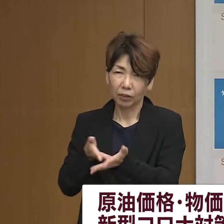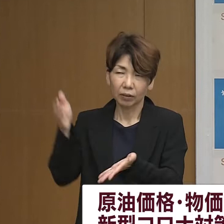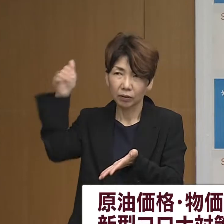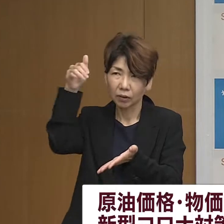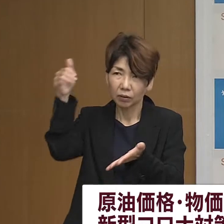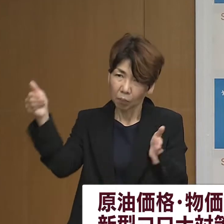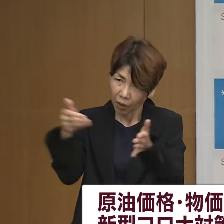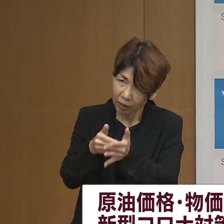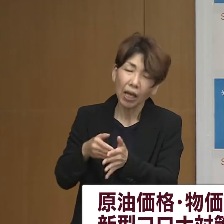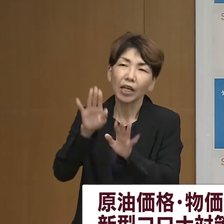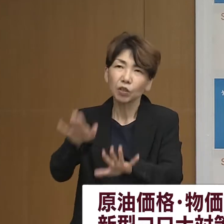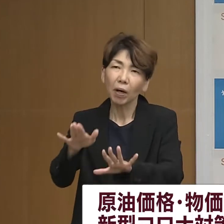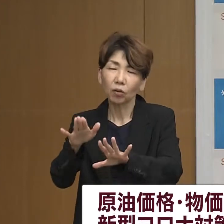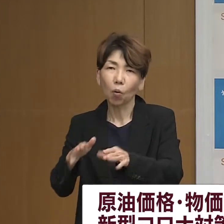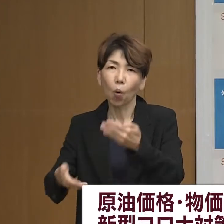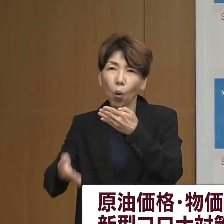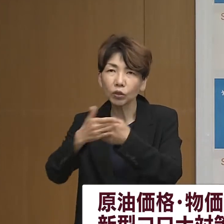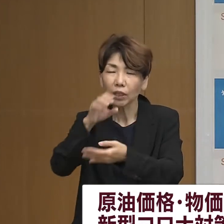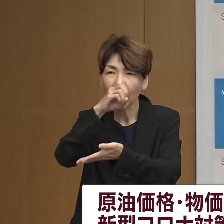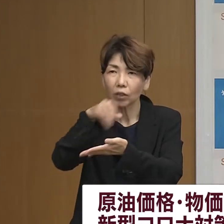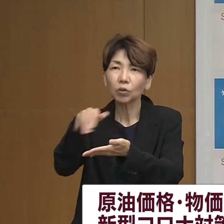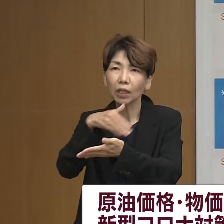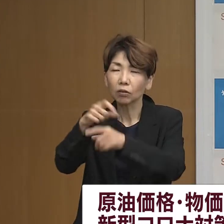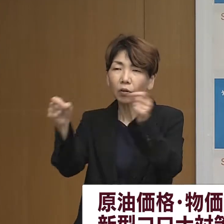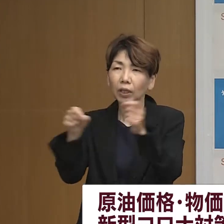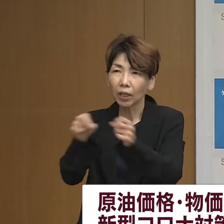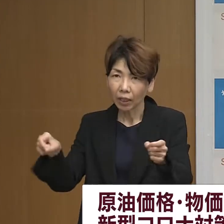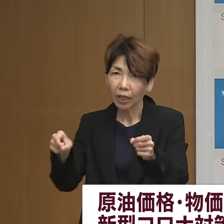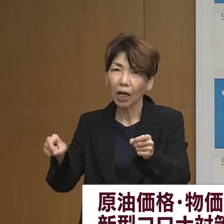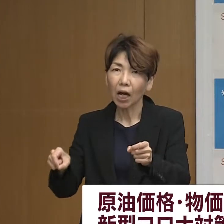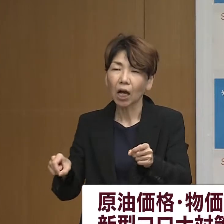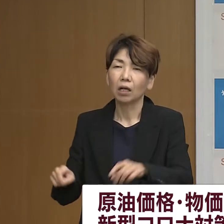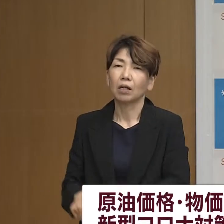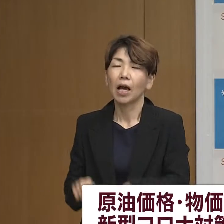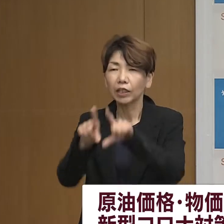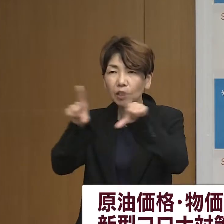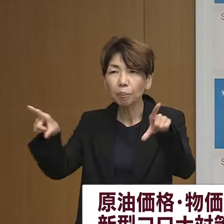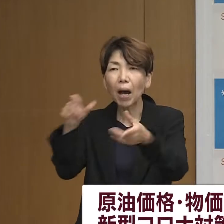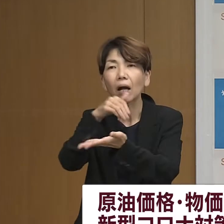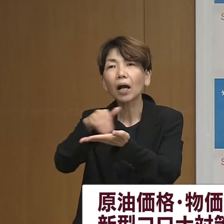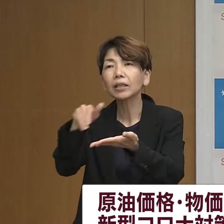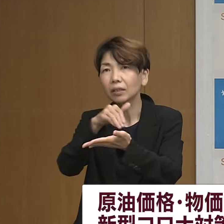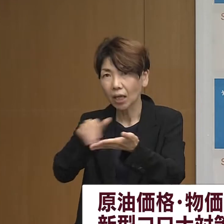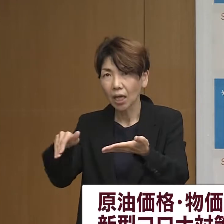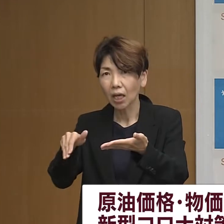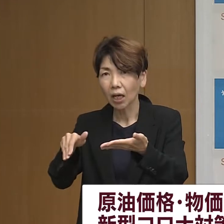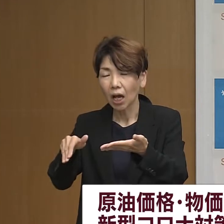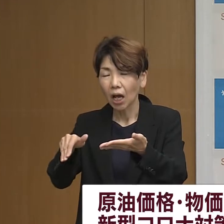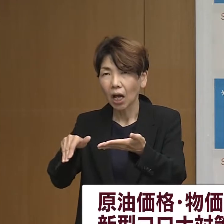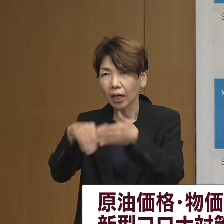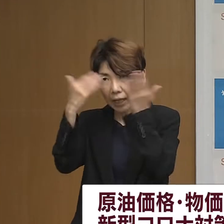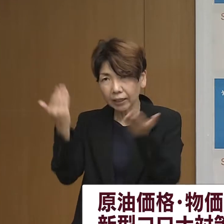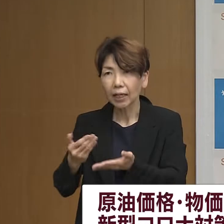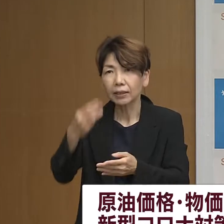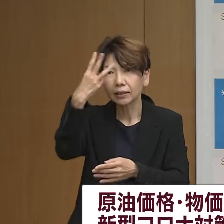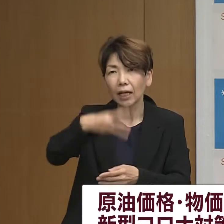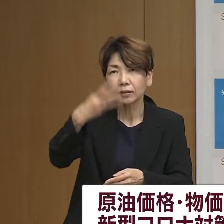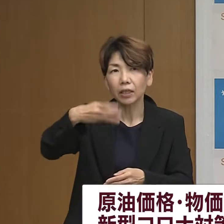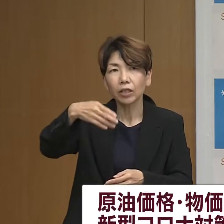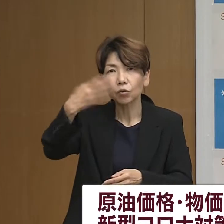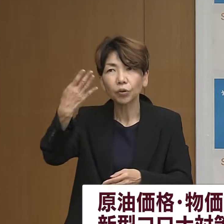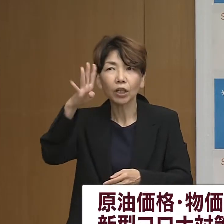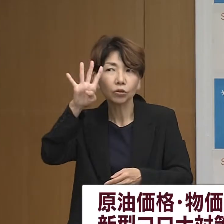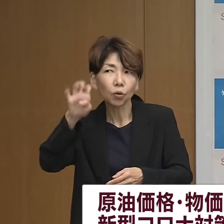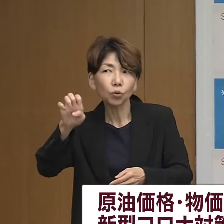17億7000万円新型ポロな対策として106億1000万円ん脱炭素社会の実現